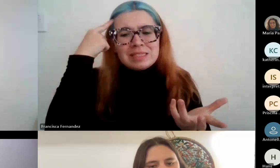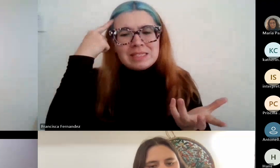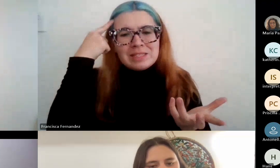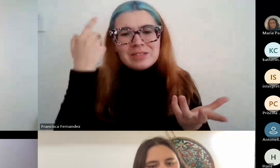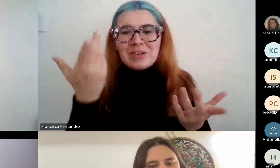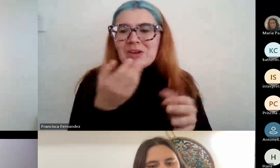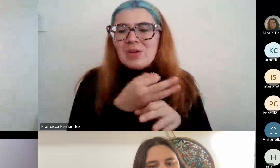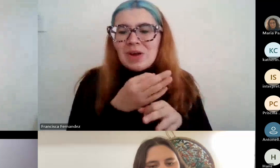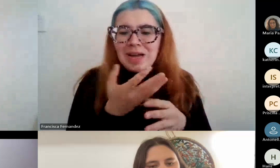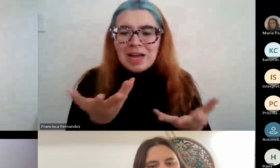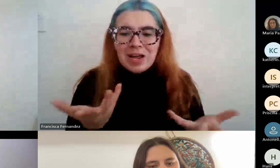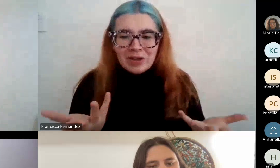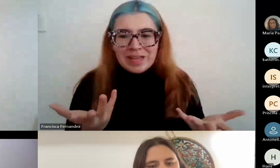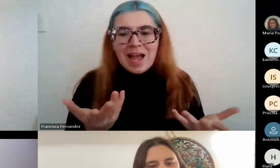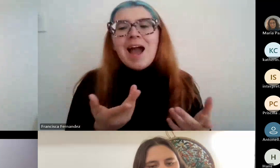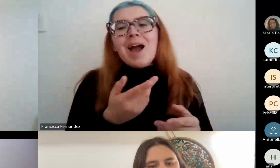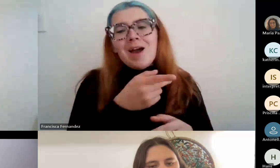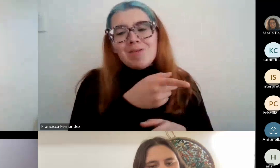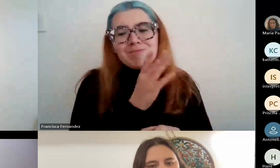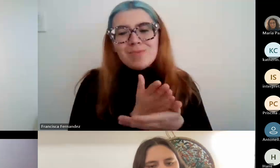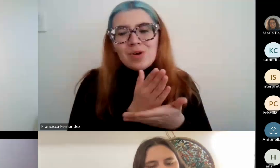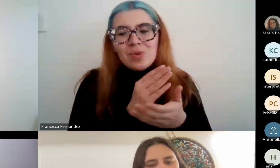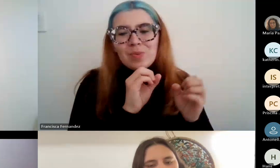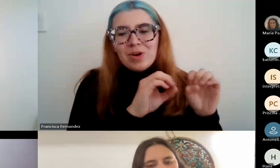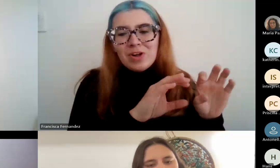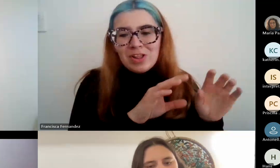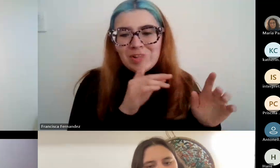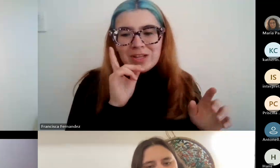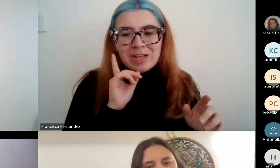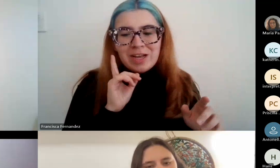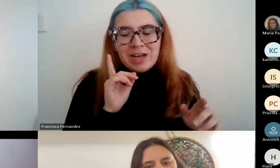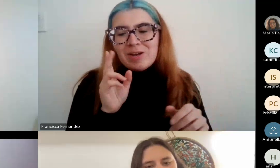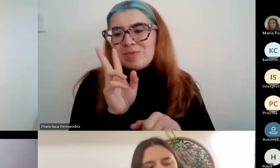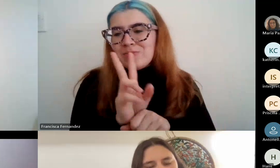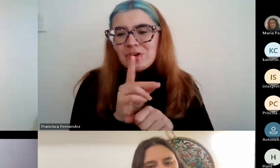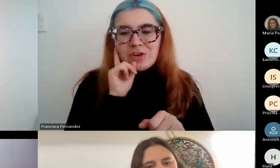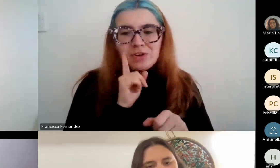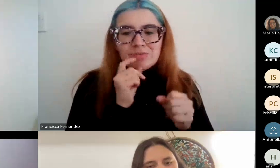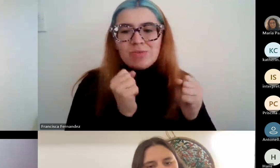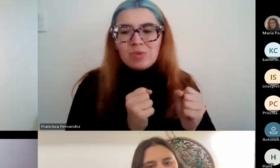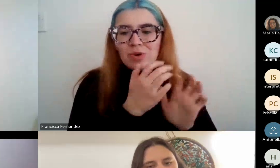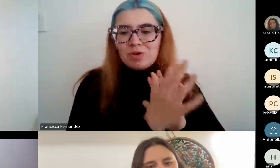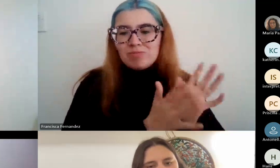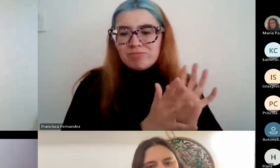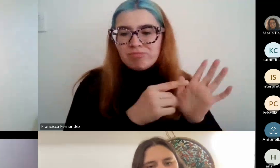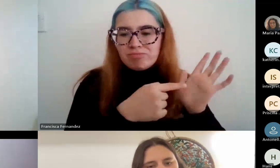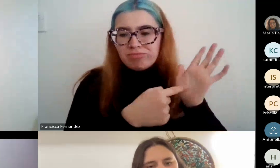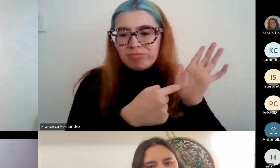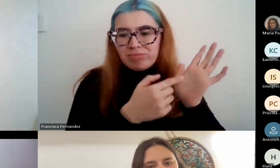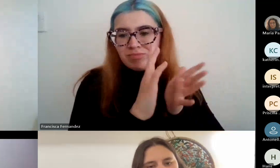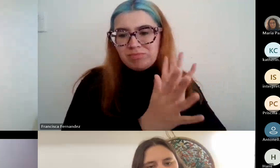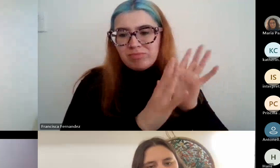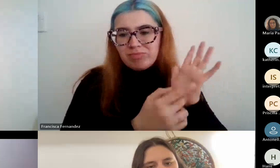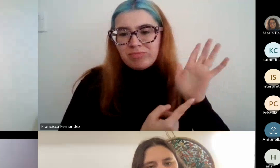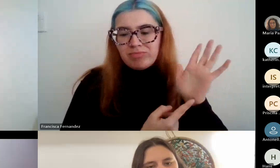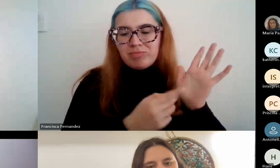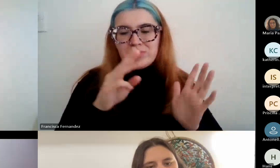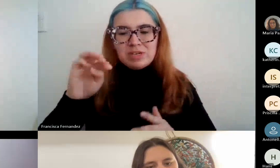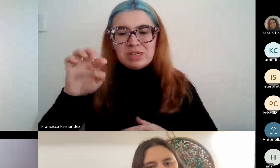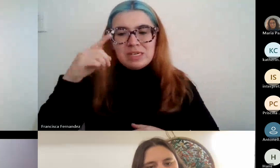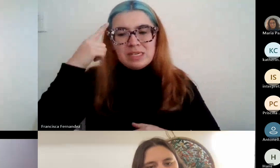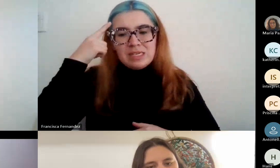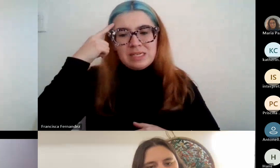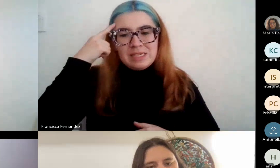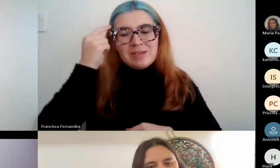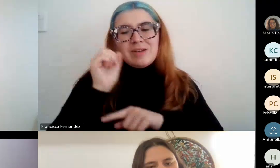sé, tienen algún dolor, no sé, cualquier cosa, se sienten solos. A veces es difícil como enseñar, pero el profesor puede